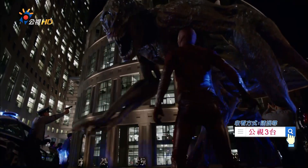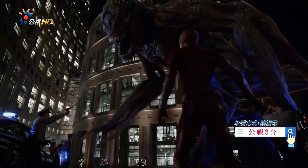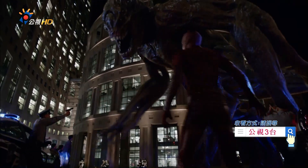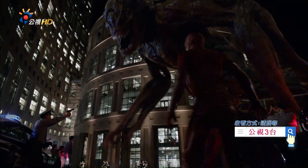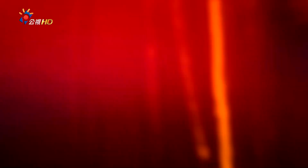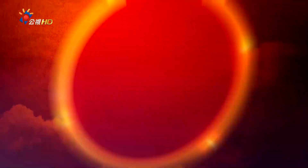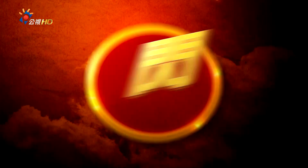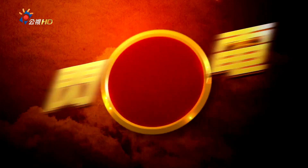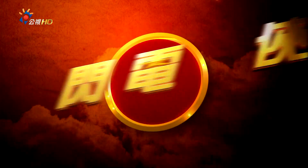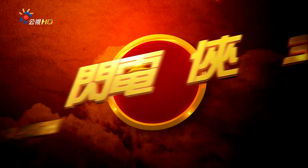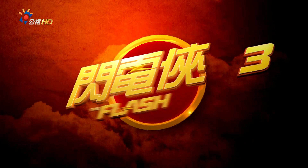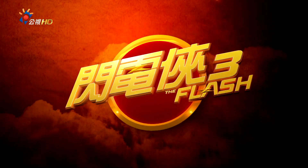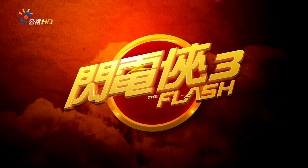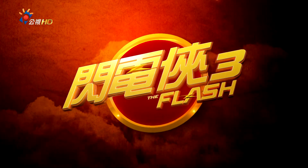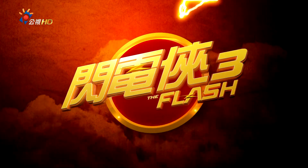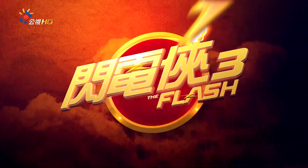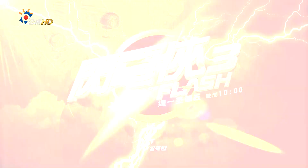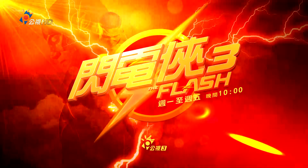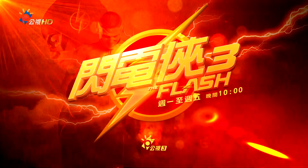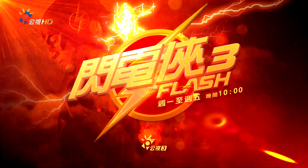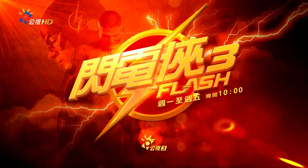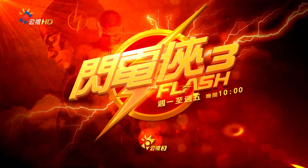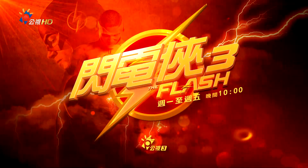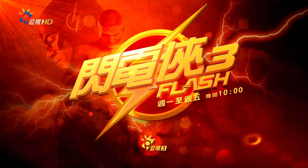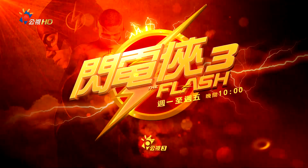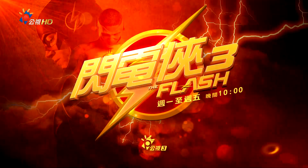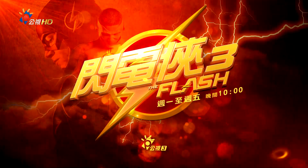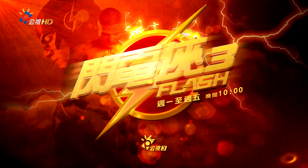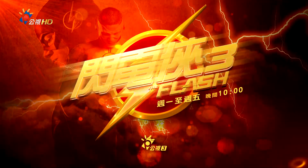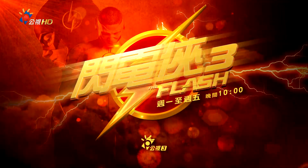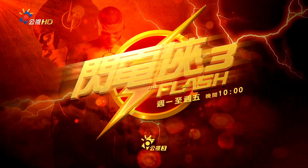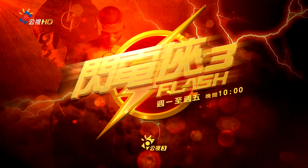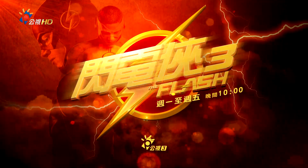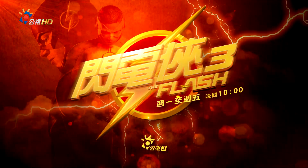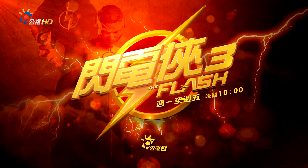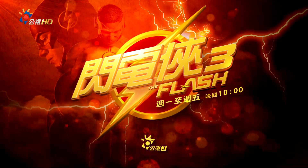季，周一至周五晚上十点，公视三台首播。